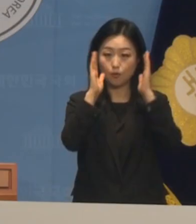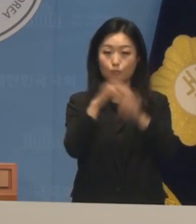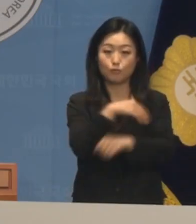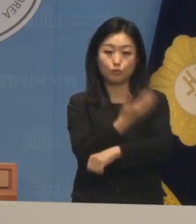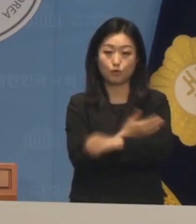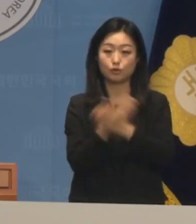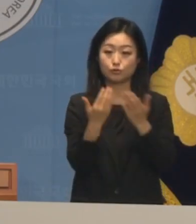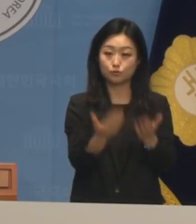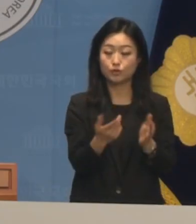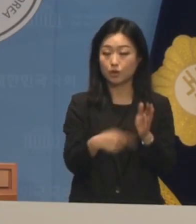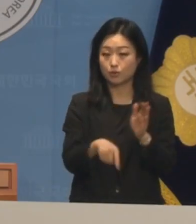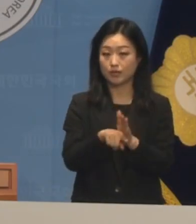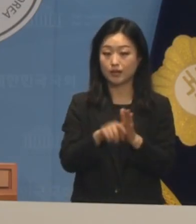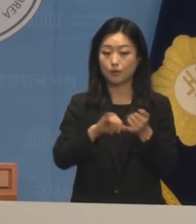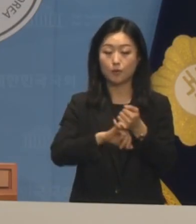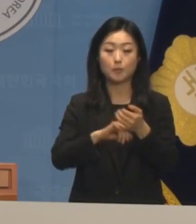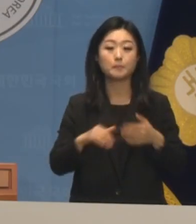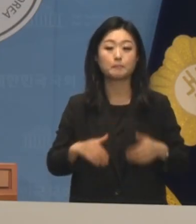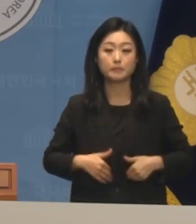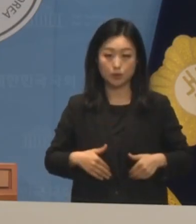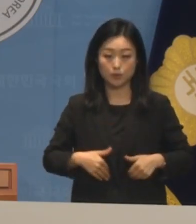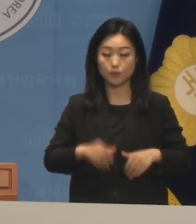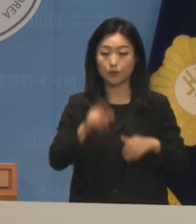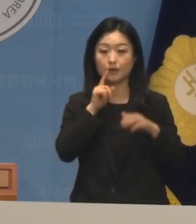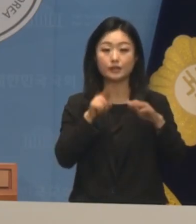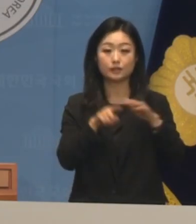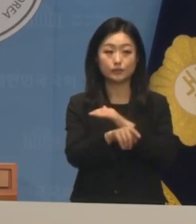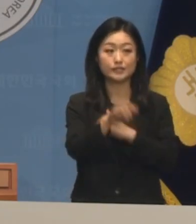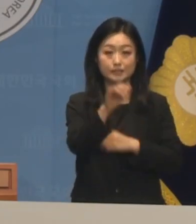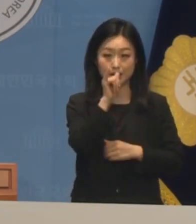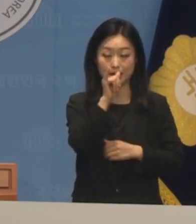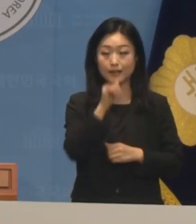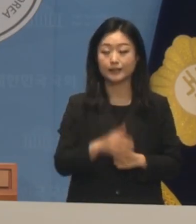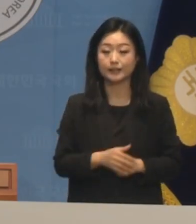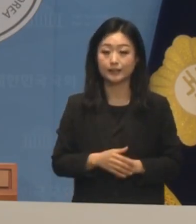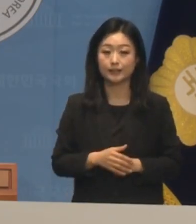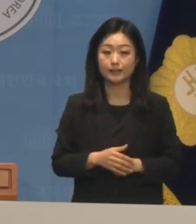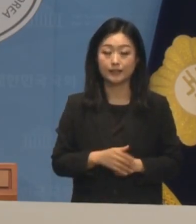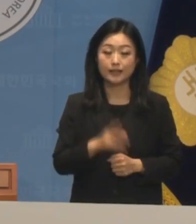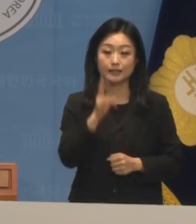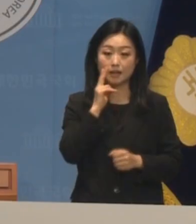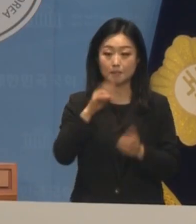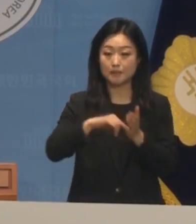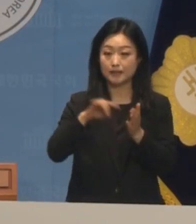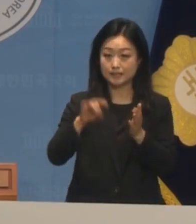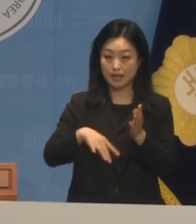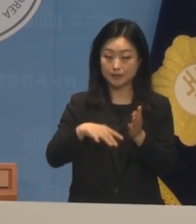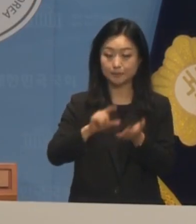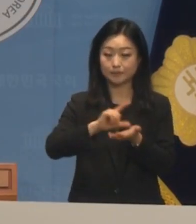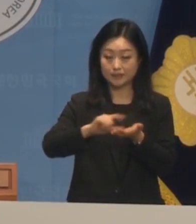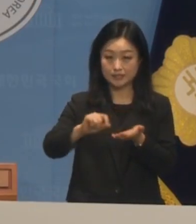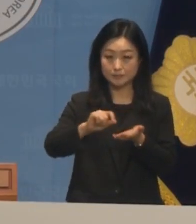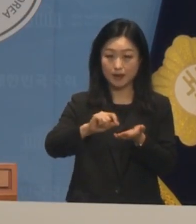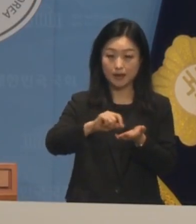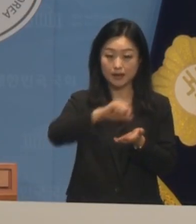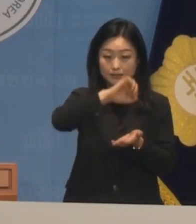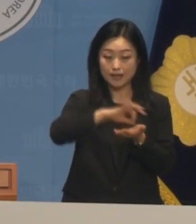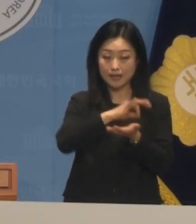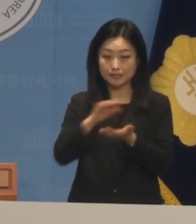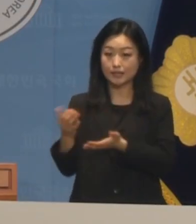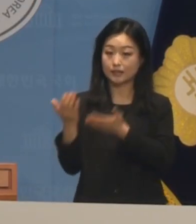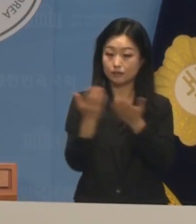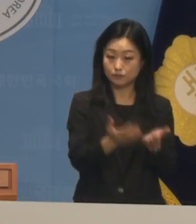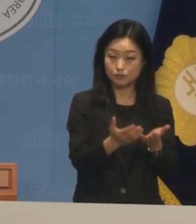수입의 약 11%를 차지하는 주요 수입원입니다. 이런 재원들이 모두 빠지면 결국 학생들을